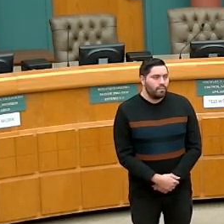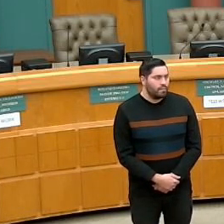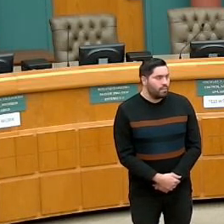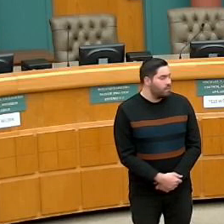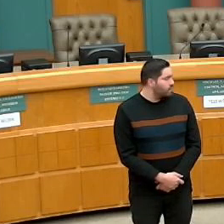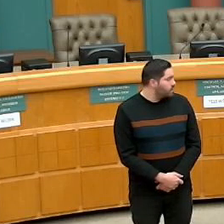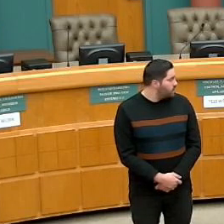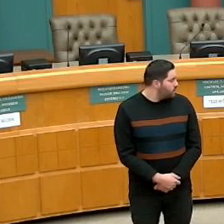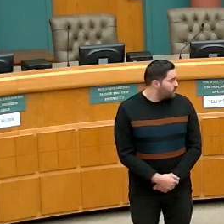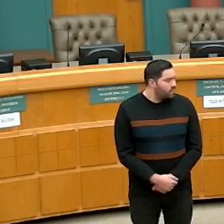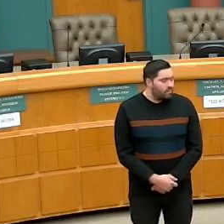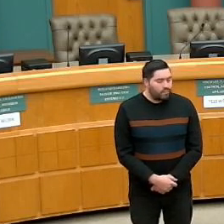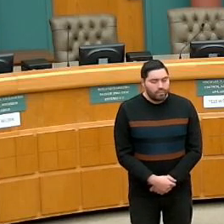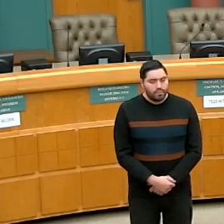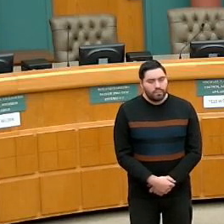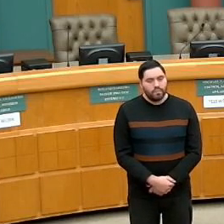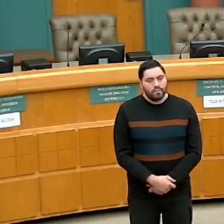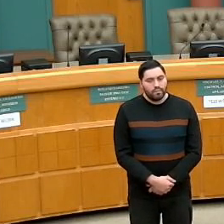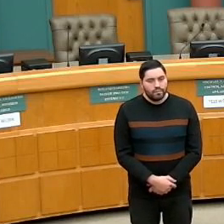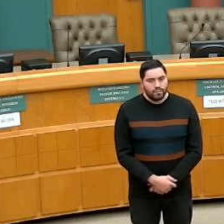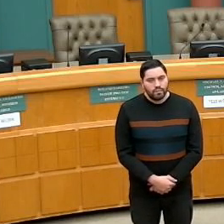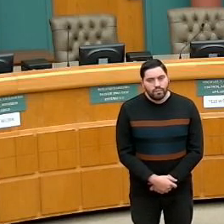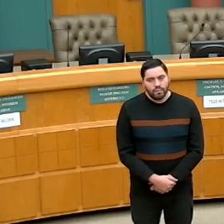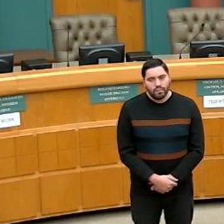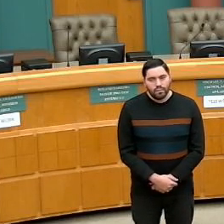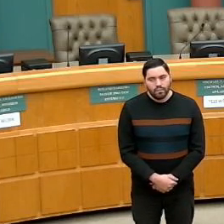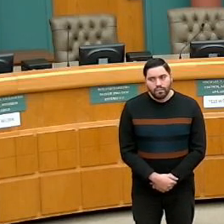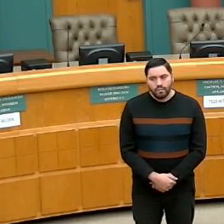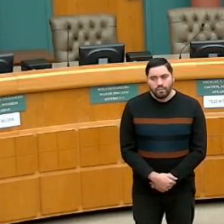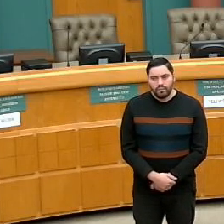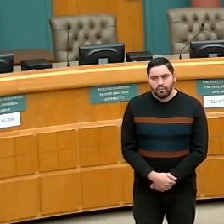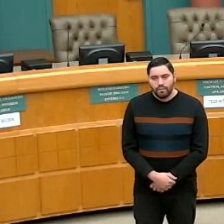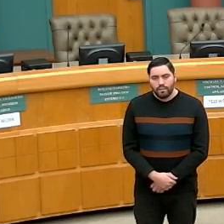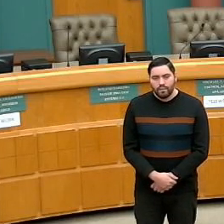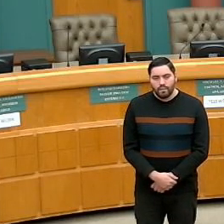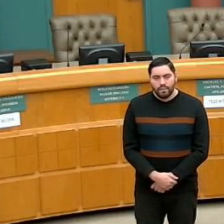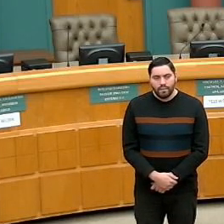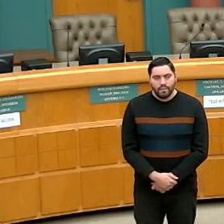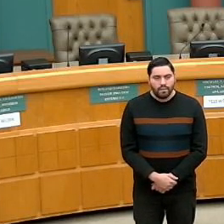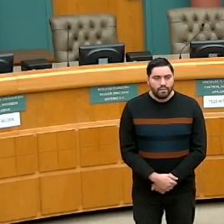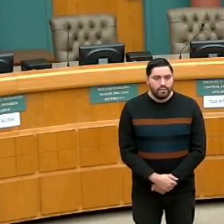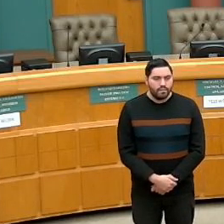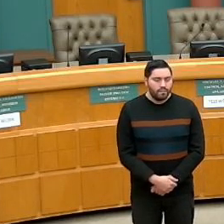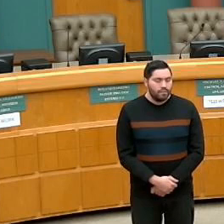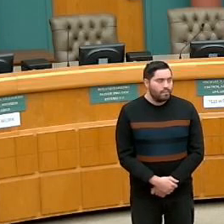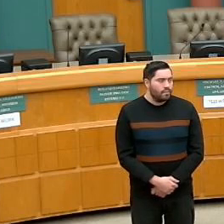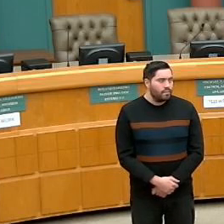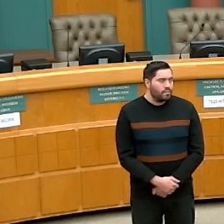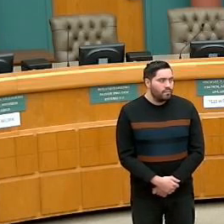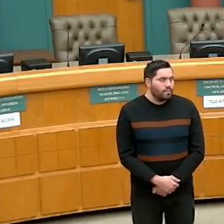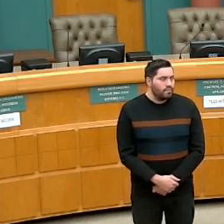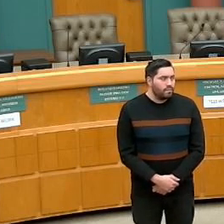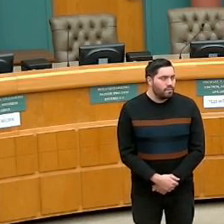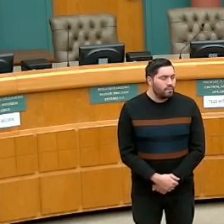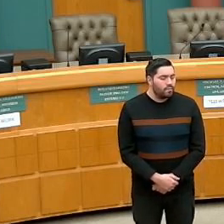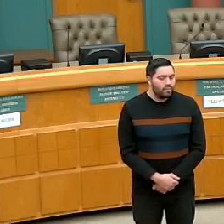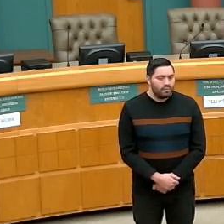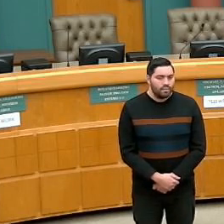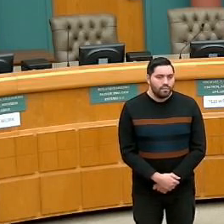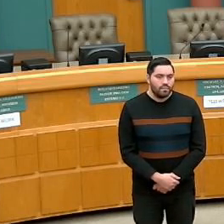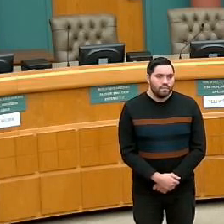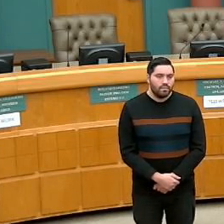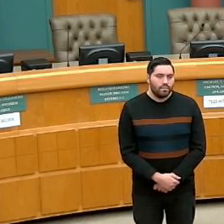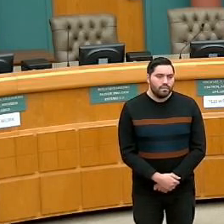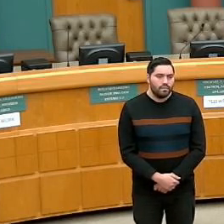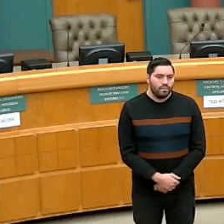contagio. Este mapa es solo para saber y entender en dónde se encuentran los casos. El mapa está disponible en el portal de la ciudad y va a estar siendo